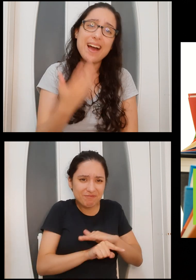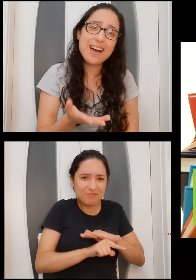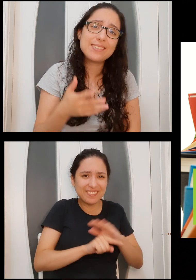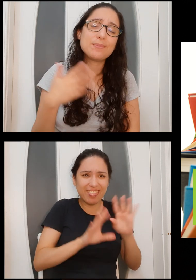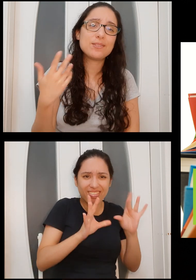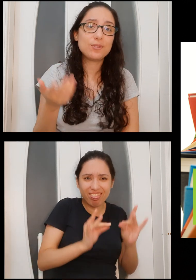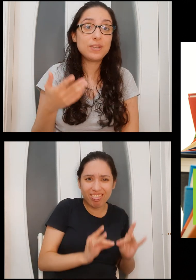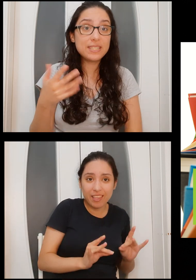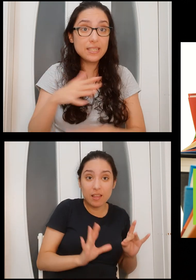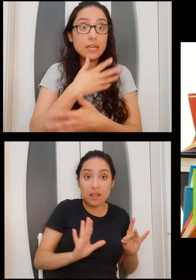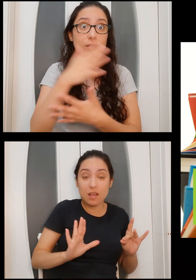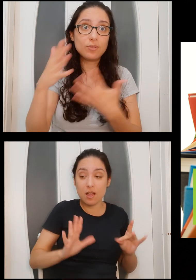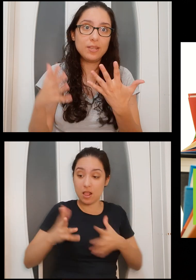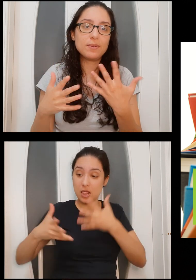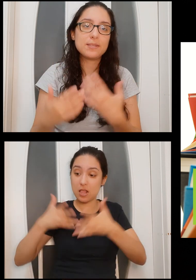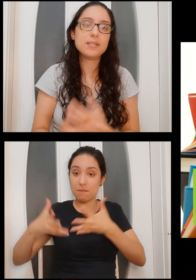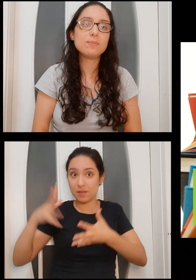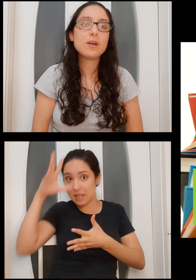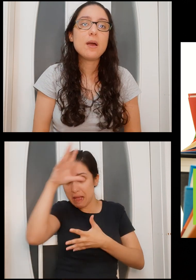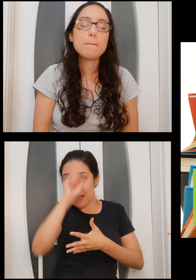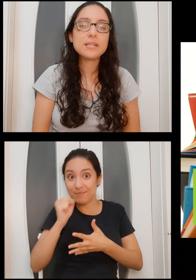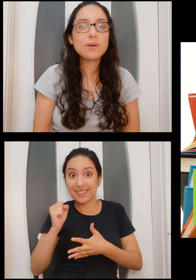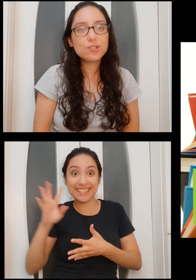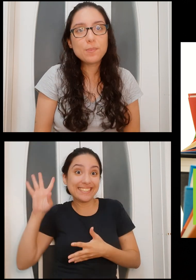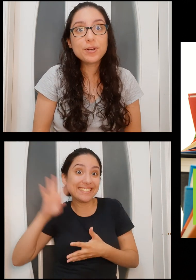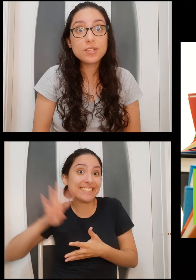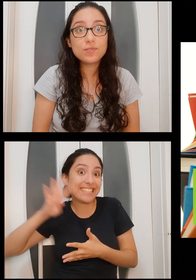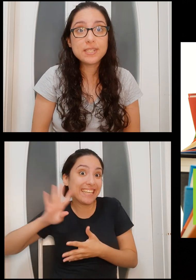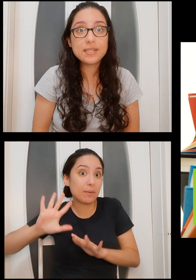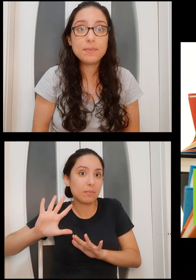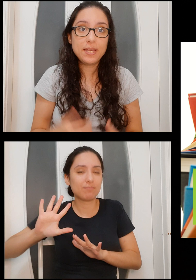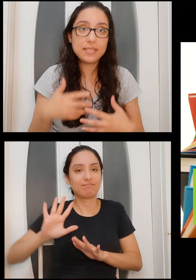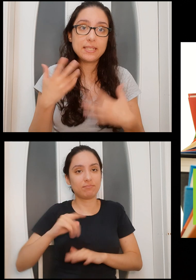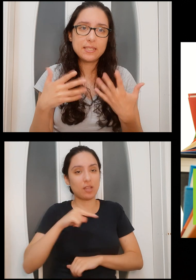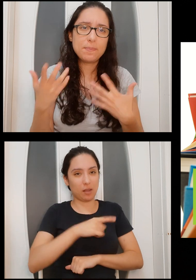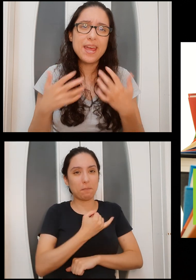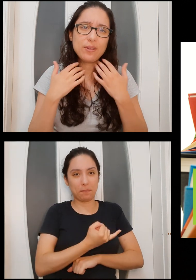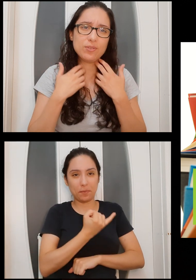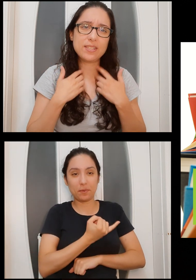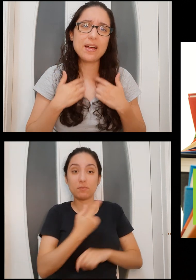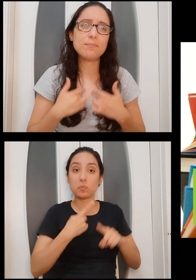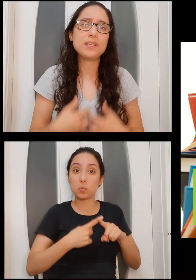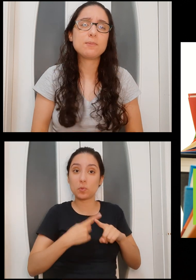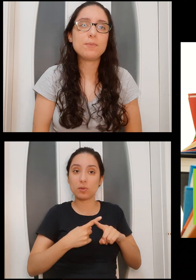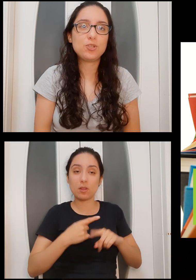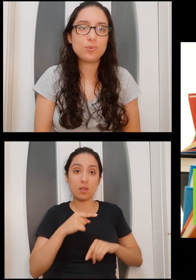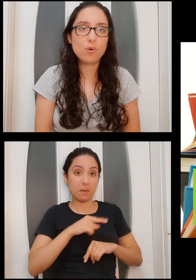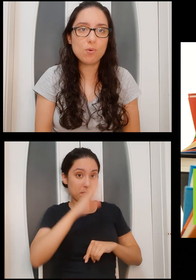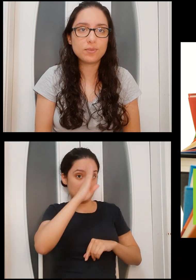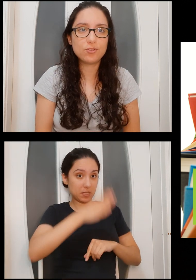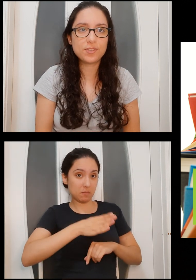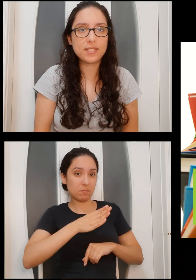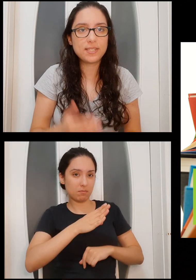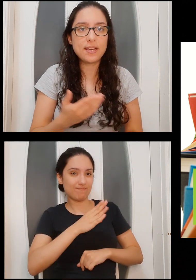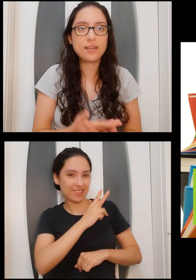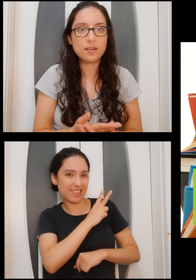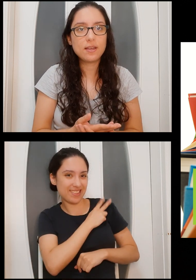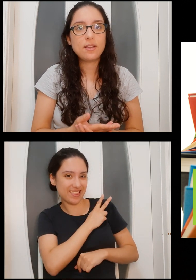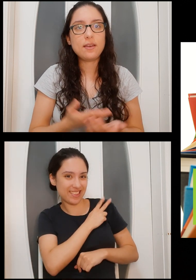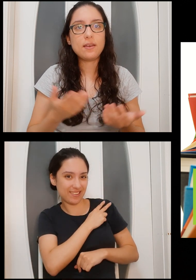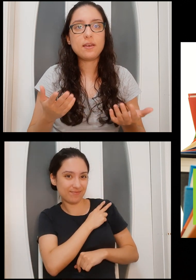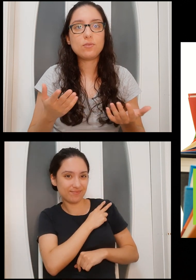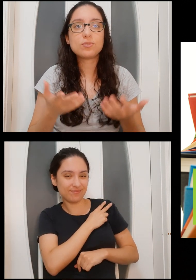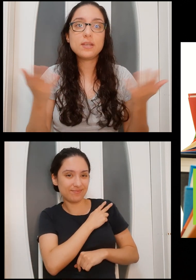de sinais mesmo e não ensinando Libras mesmo, mas eu achei importante vocês saberem esses aspectos, tá? Principalmente por conta de vocês